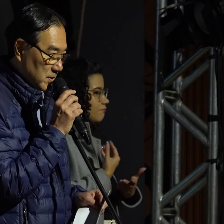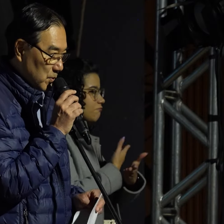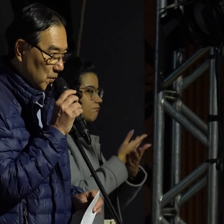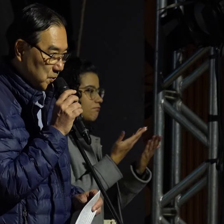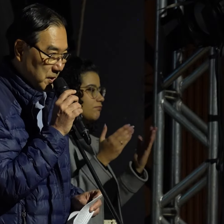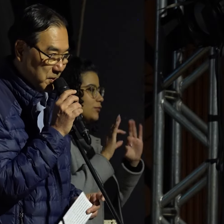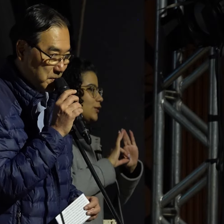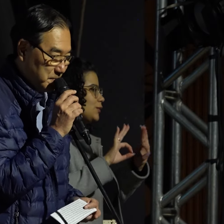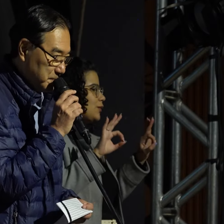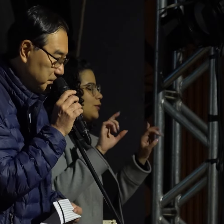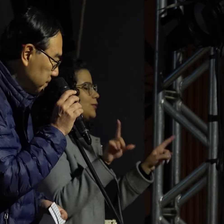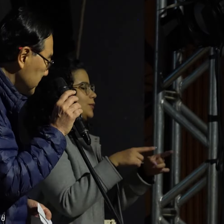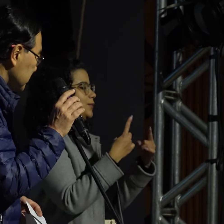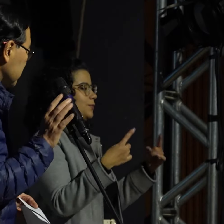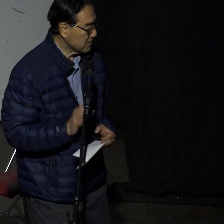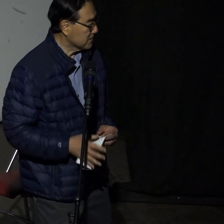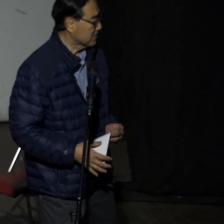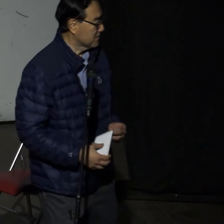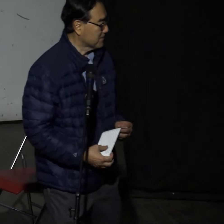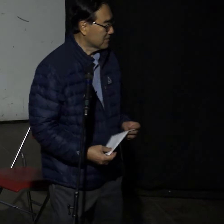todos um ótimo concerto.